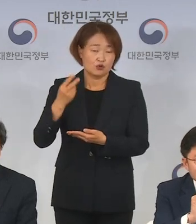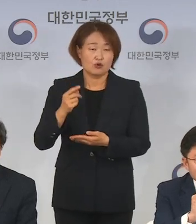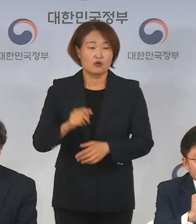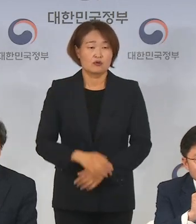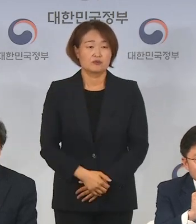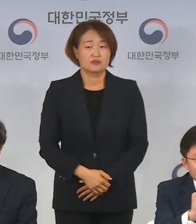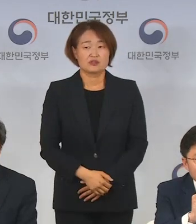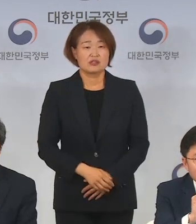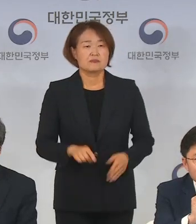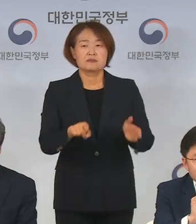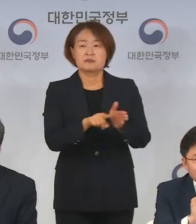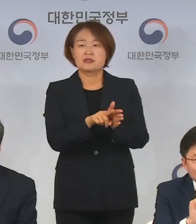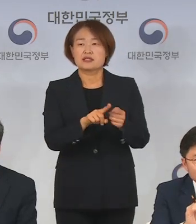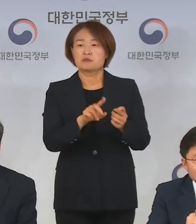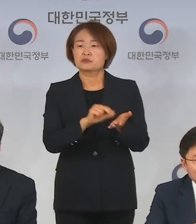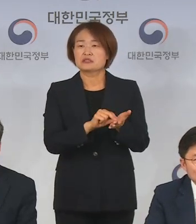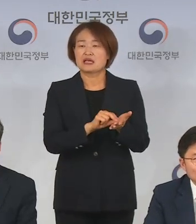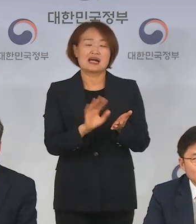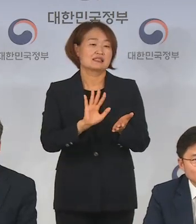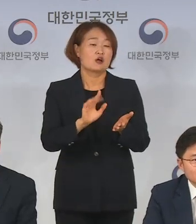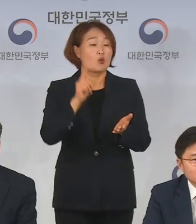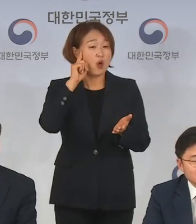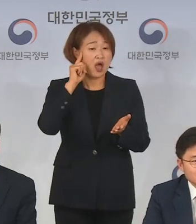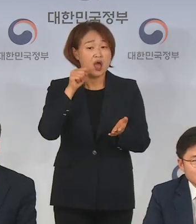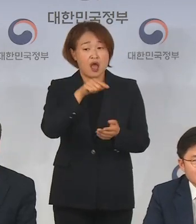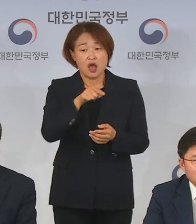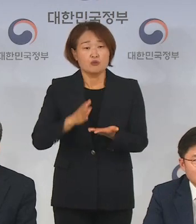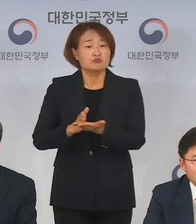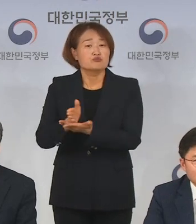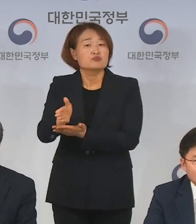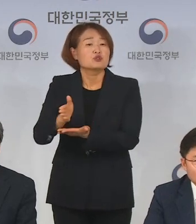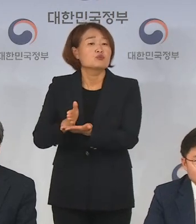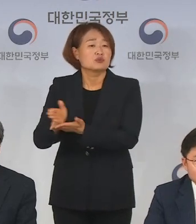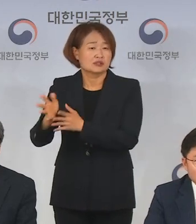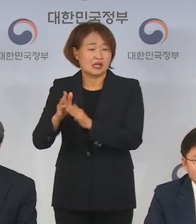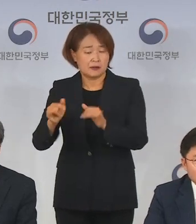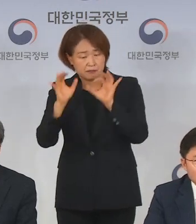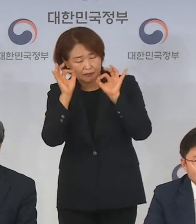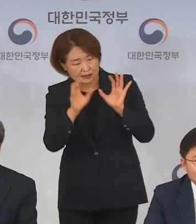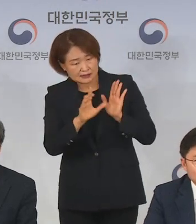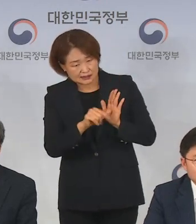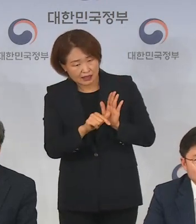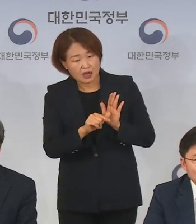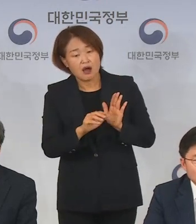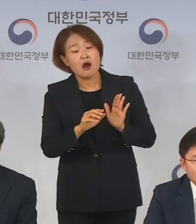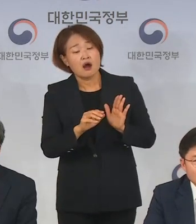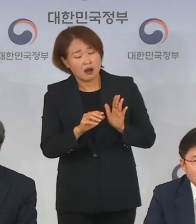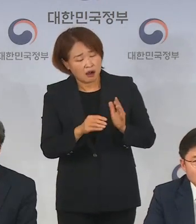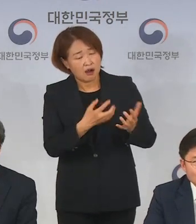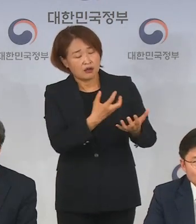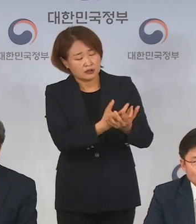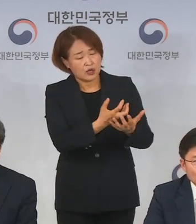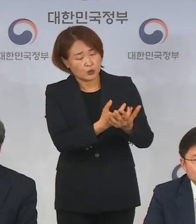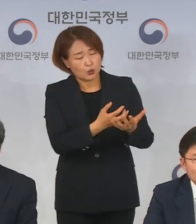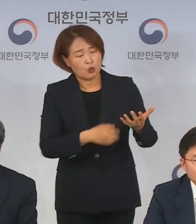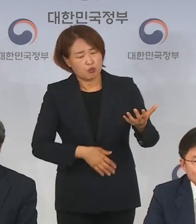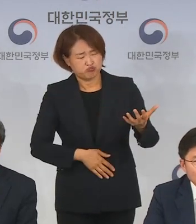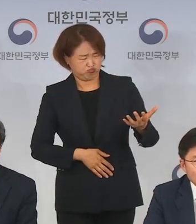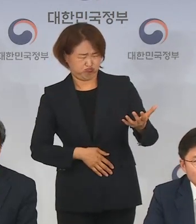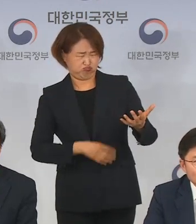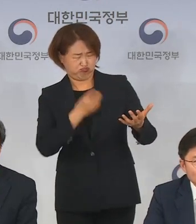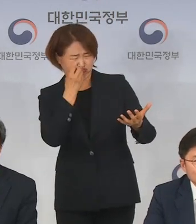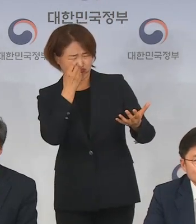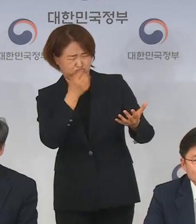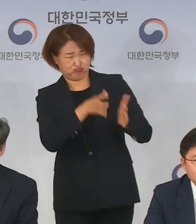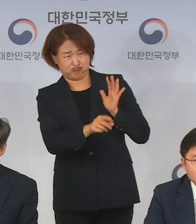있다고 생각하지 않습니다. 이게 그 분야의 전문가분들이 봤을 때 그 데이터가 또는 자료가 뭐